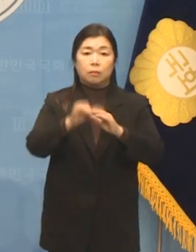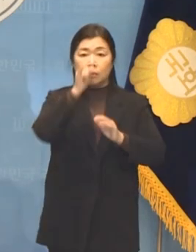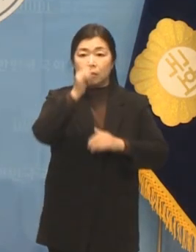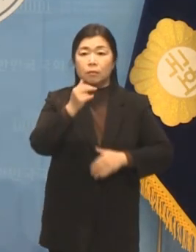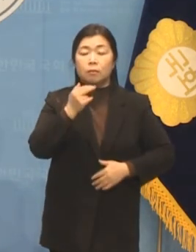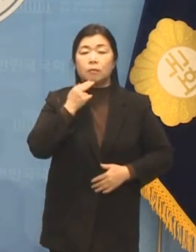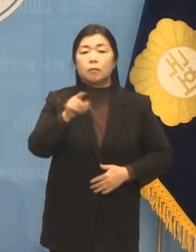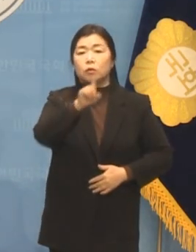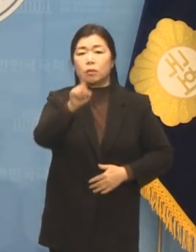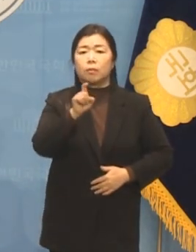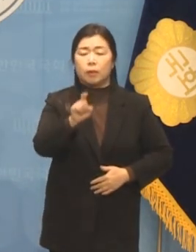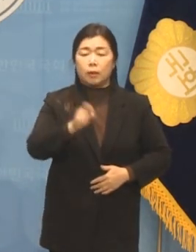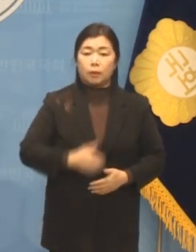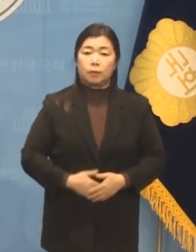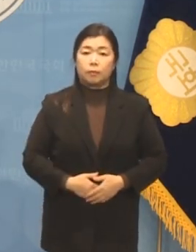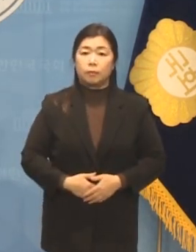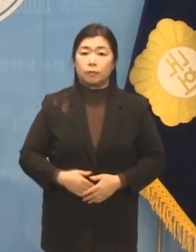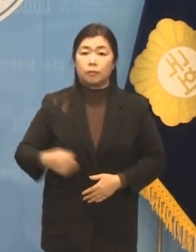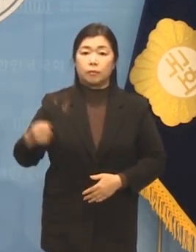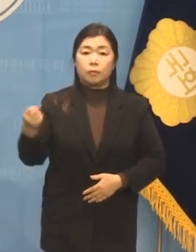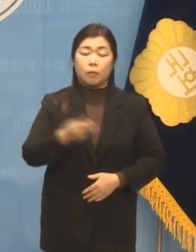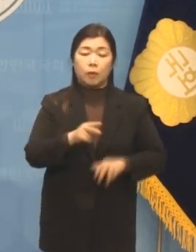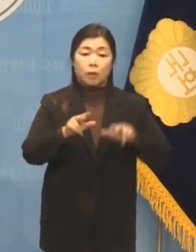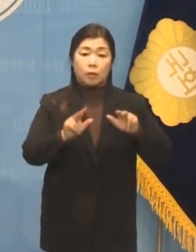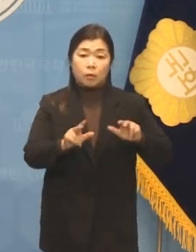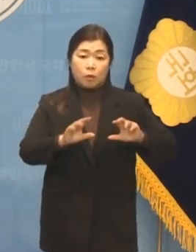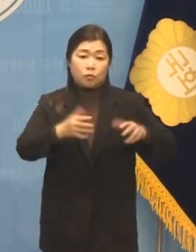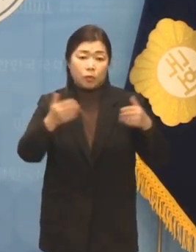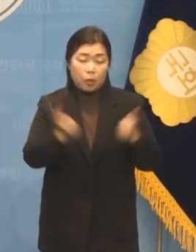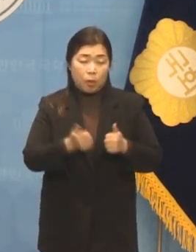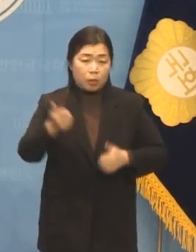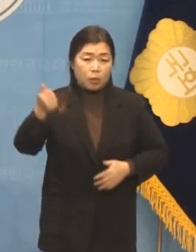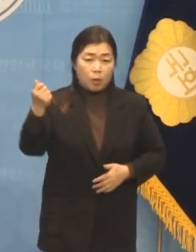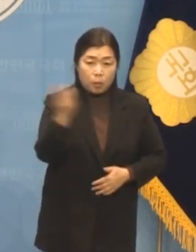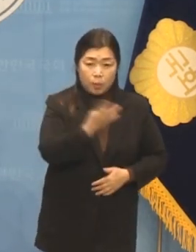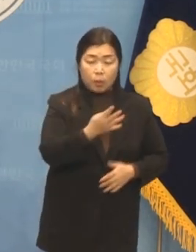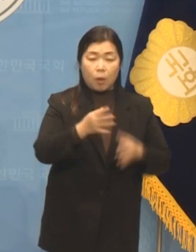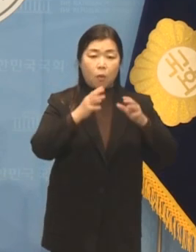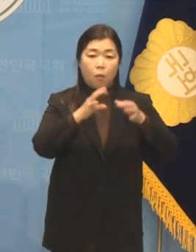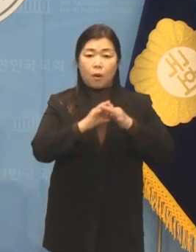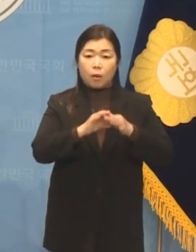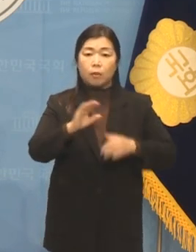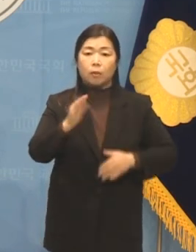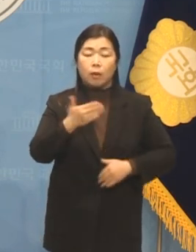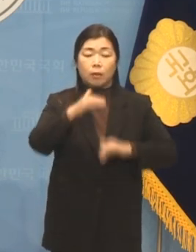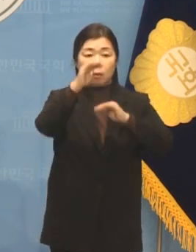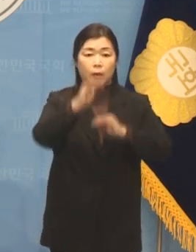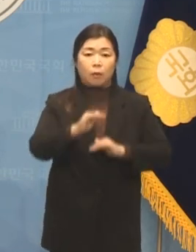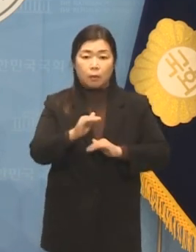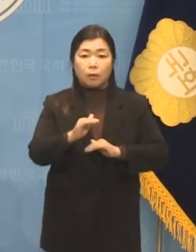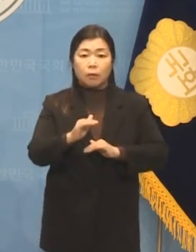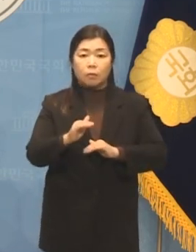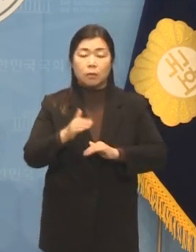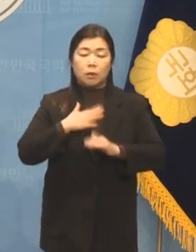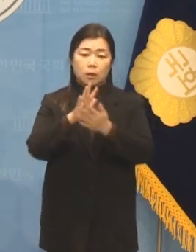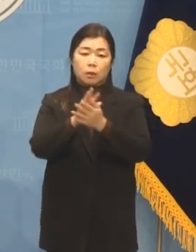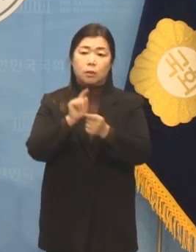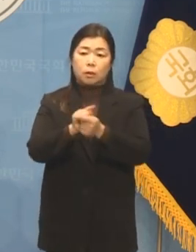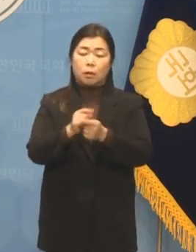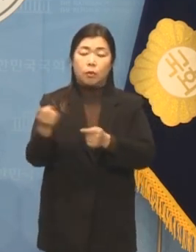또 현역 국회의원 여러 명에 관련된 내용을 직접 또는 사전 통보 없이 특정 언론에 의해